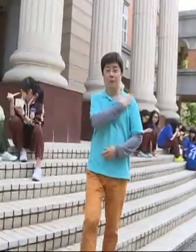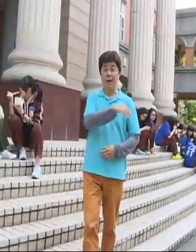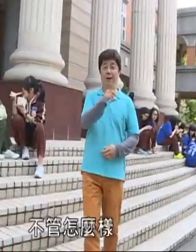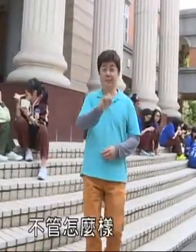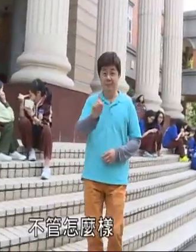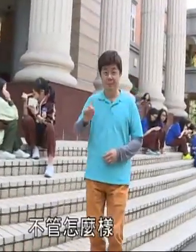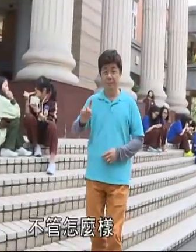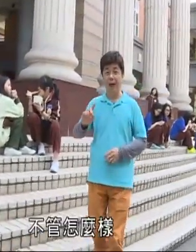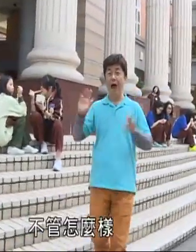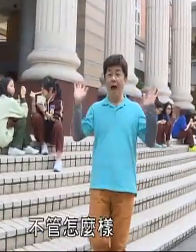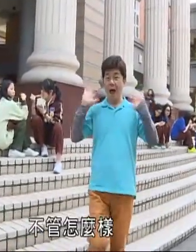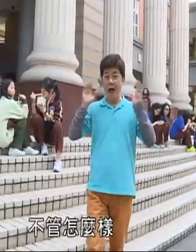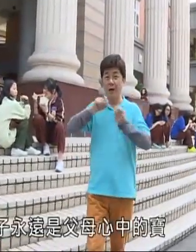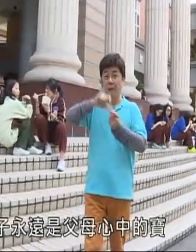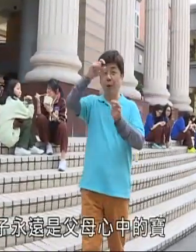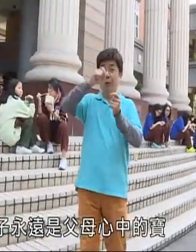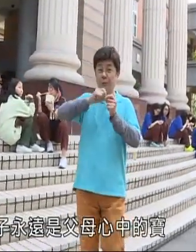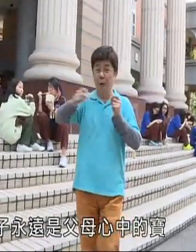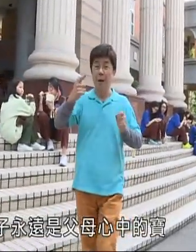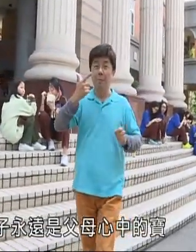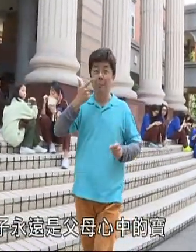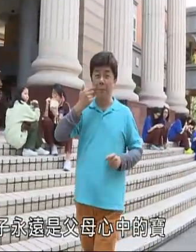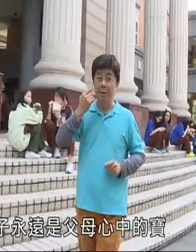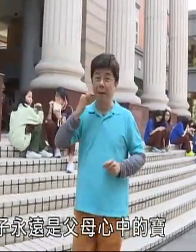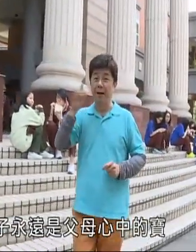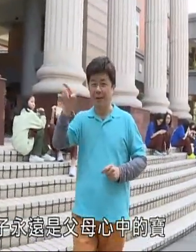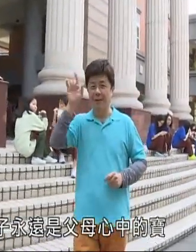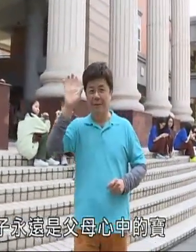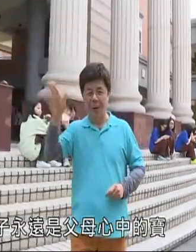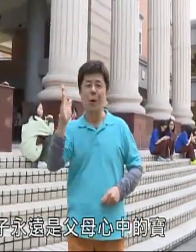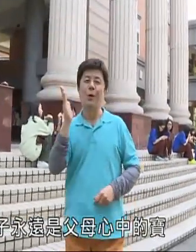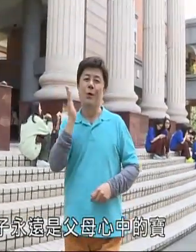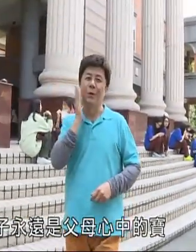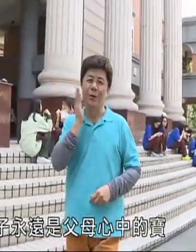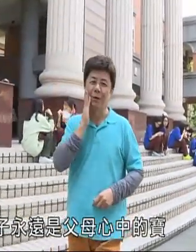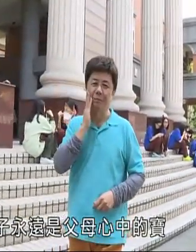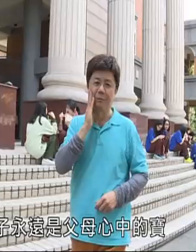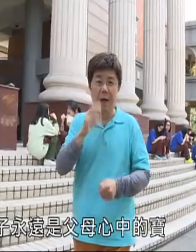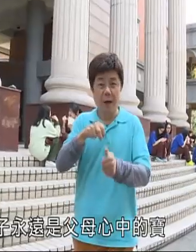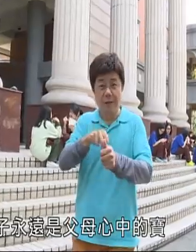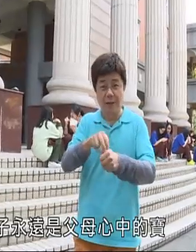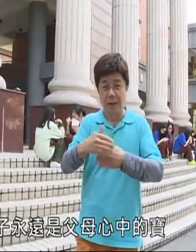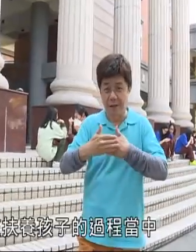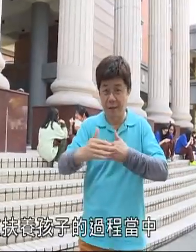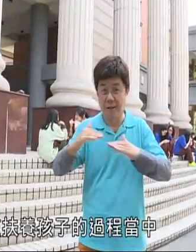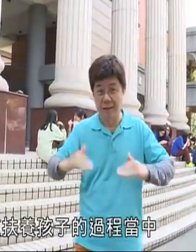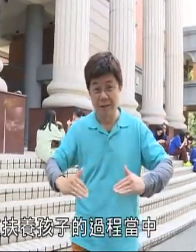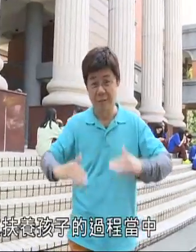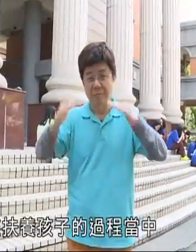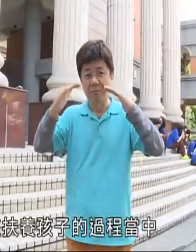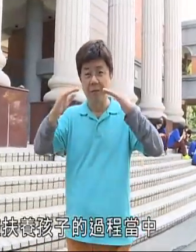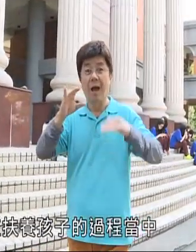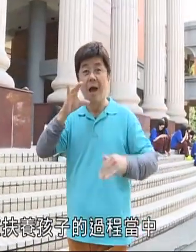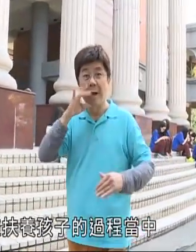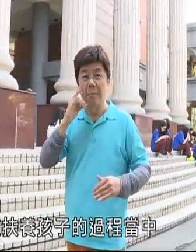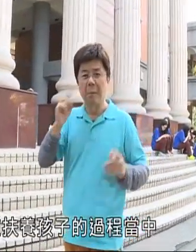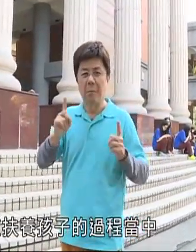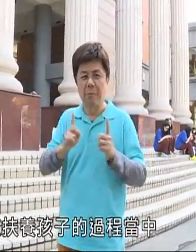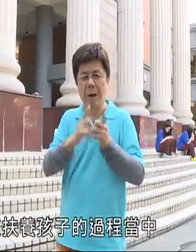不管怎么样啊，孩子呢永远是父母心中的宝。在抚养孩子的过程当中呢，家